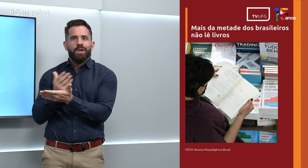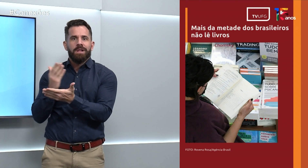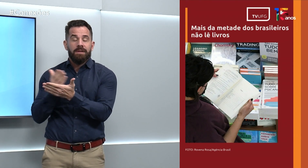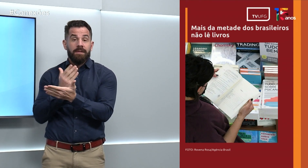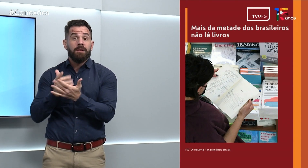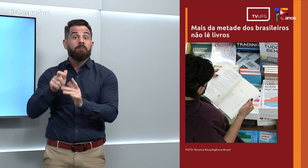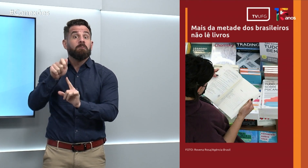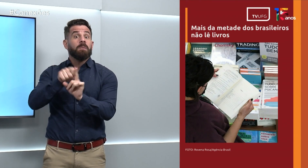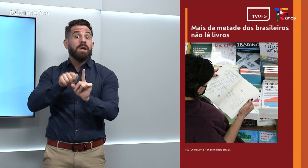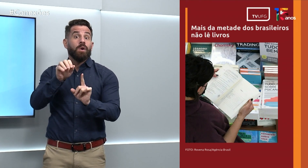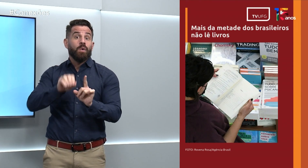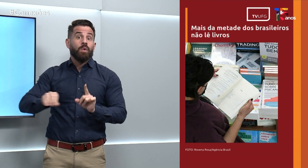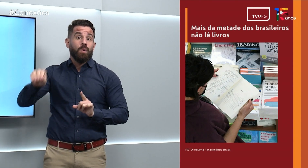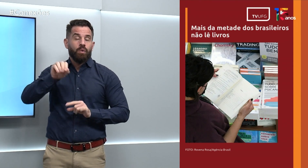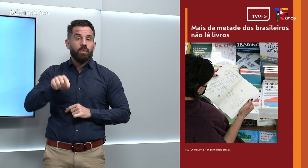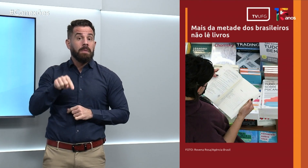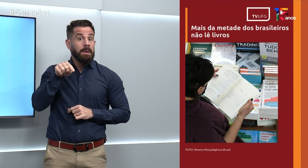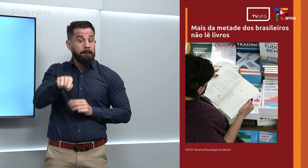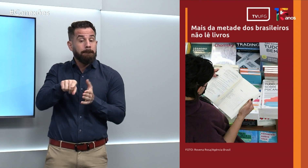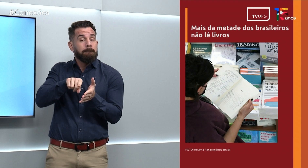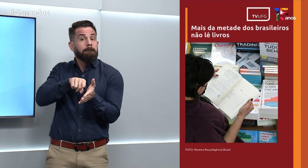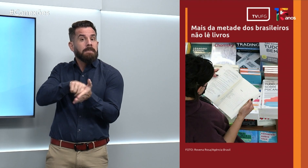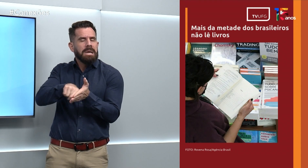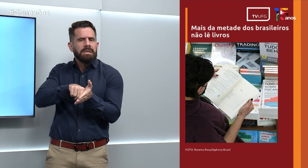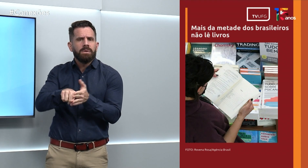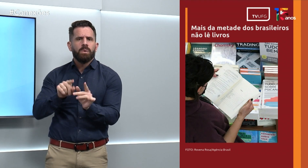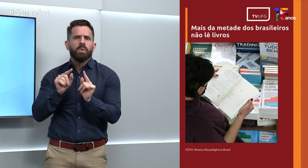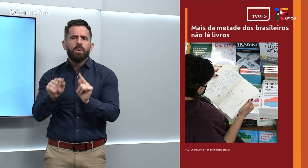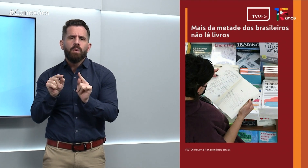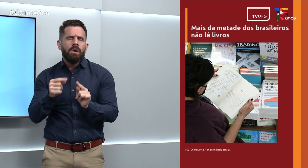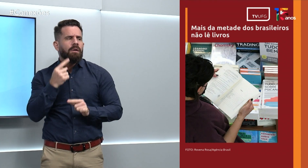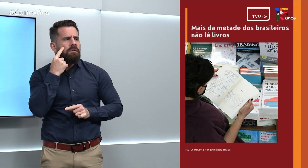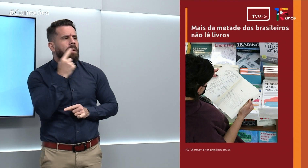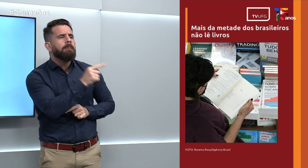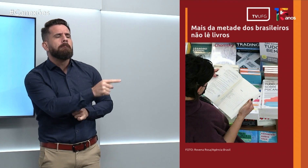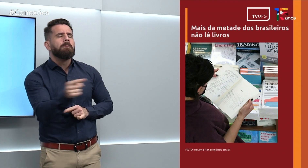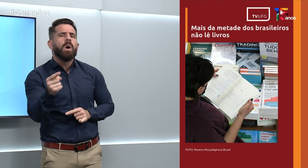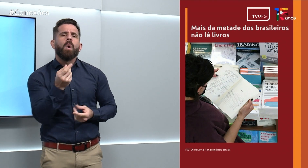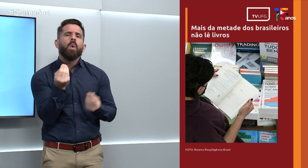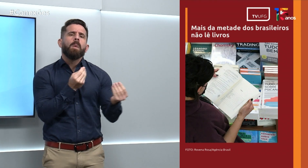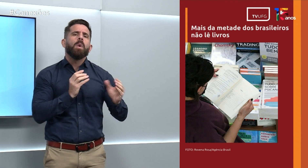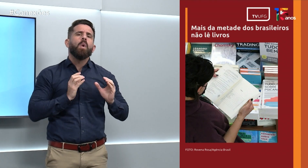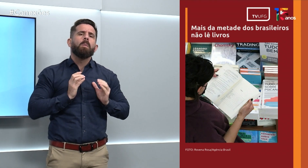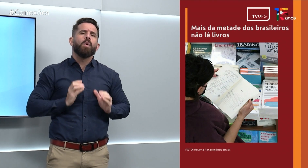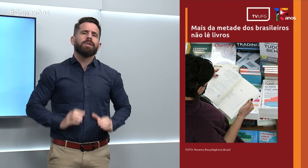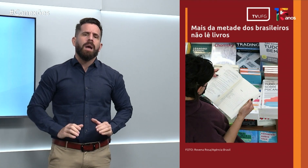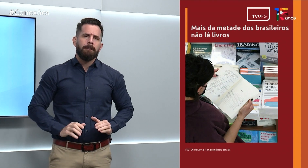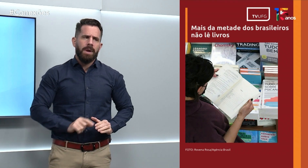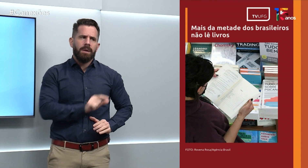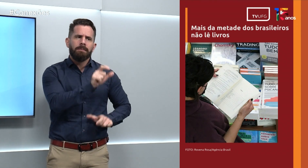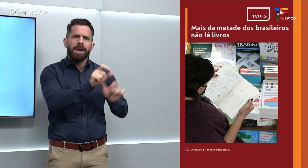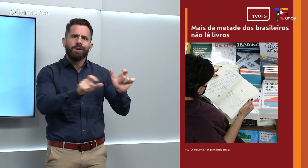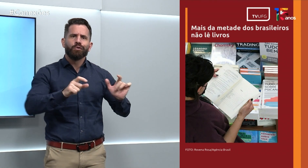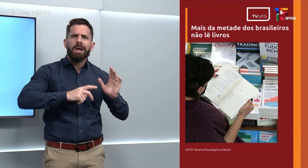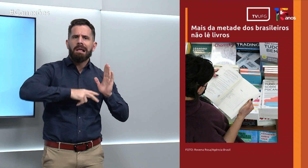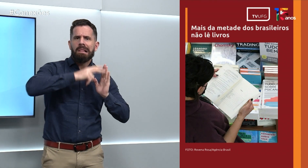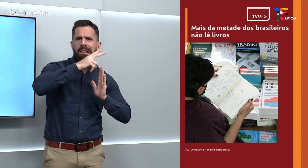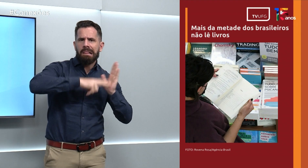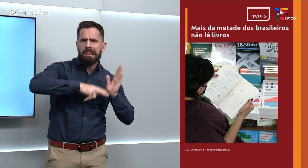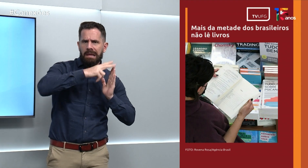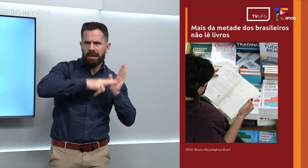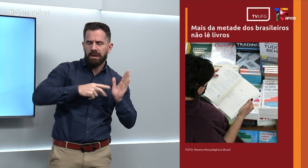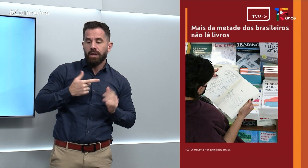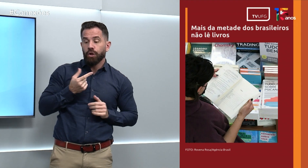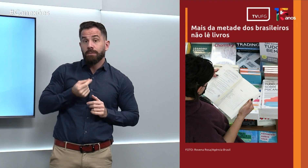outubro. Bom, essa pesquisa avalia o comportamento do leitor desde 2007, com resultados